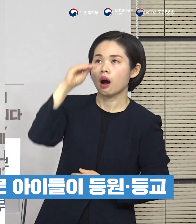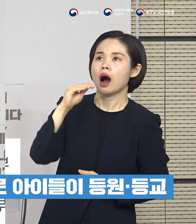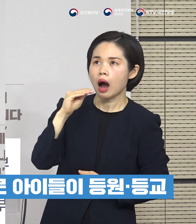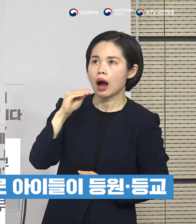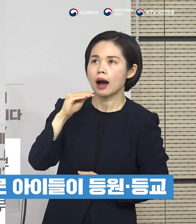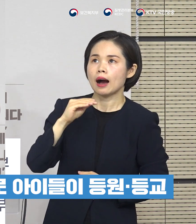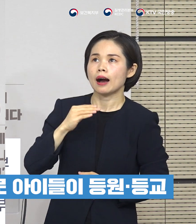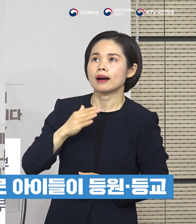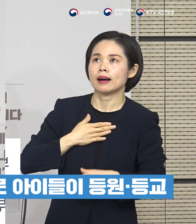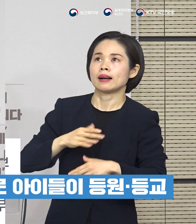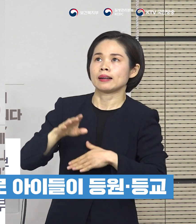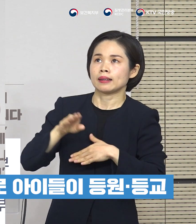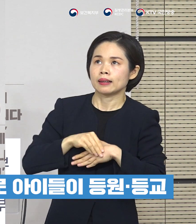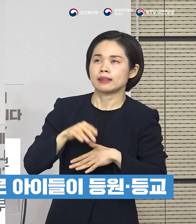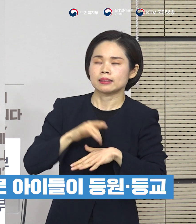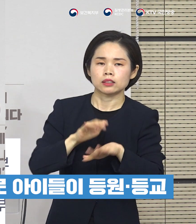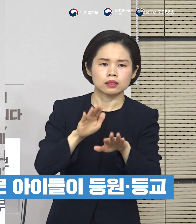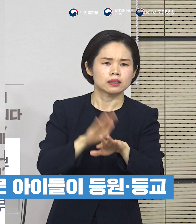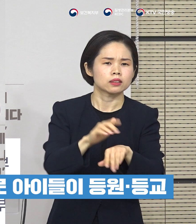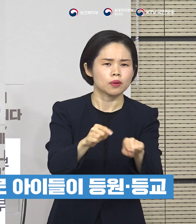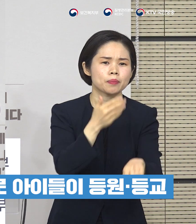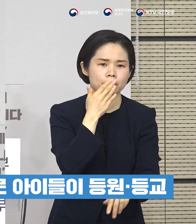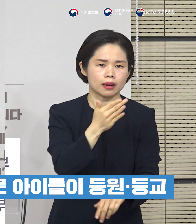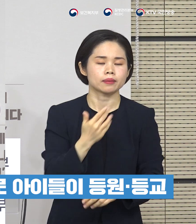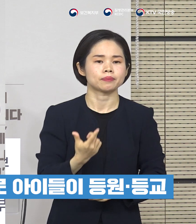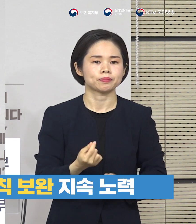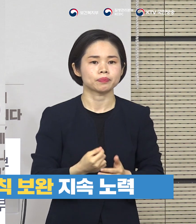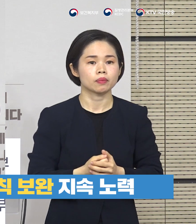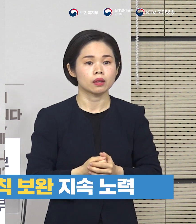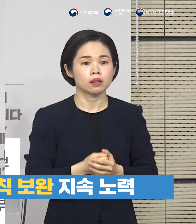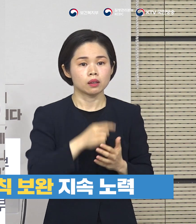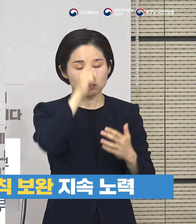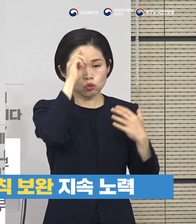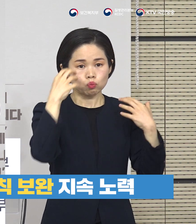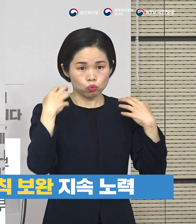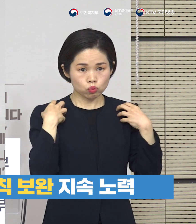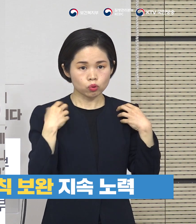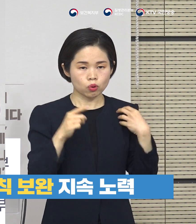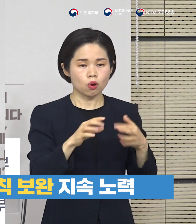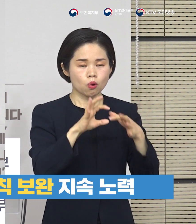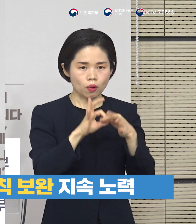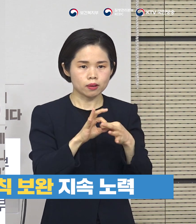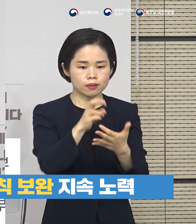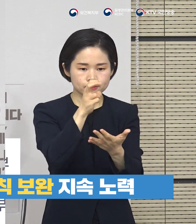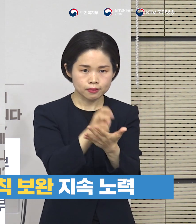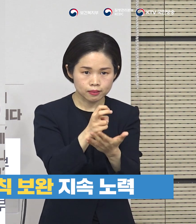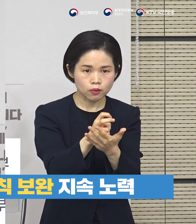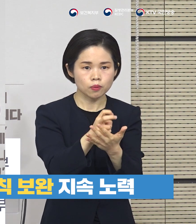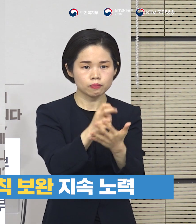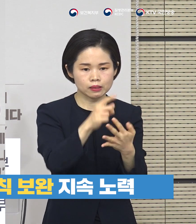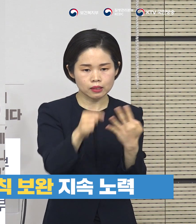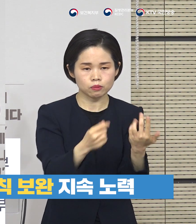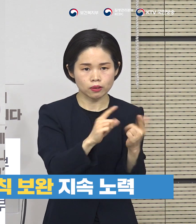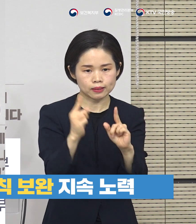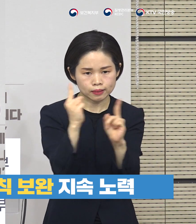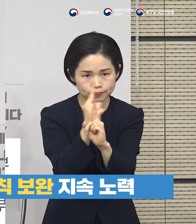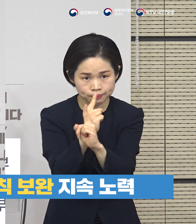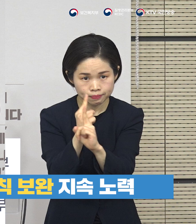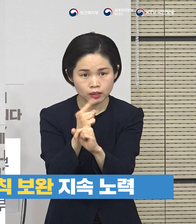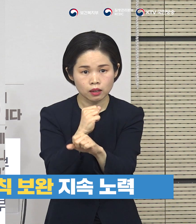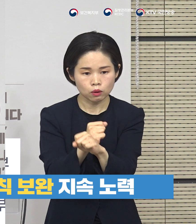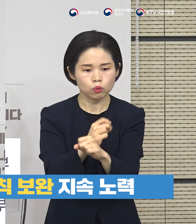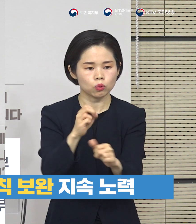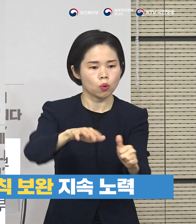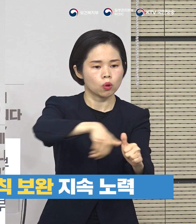더 큰 울림과 깨달음으로 다가올 것입니다. 정부도 관련 제도와 정책을 계속 개선하는